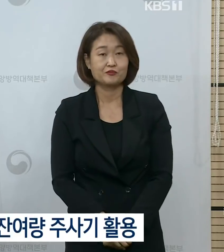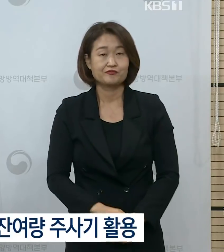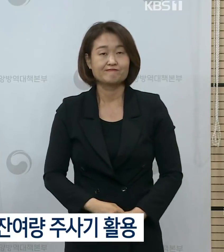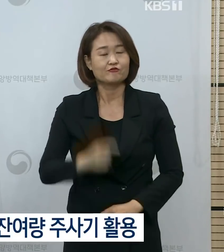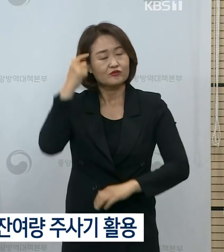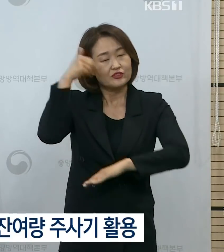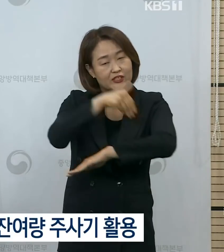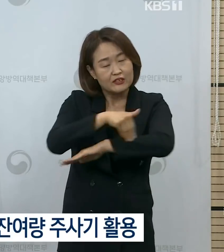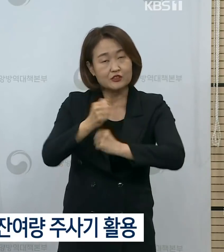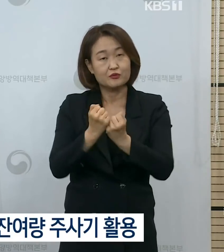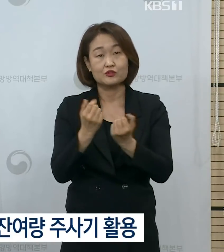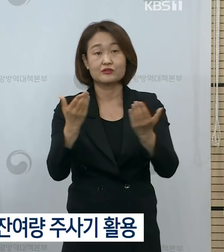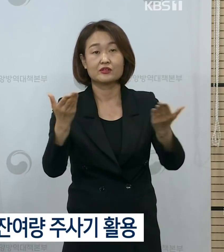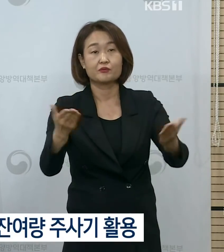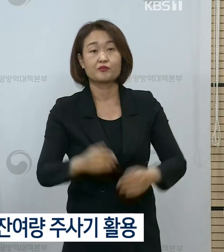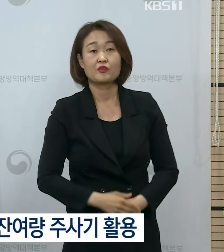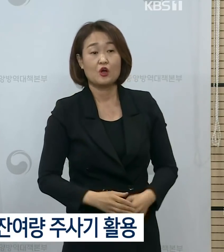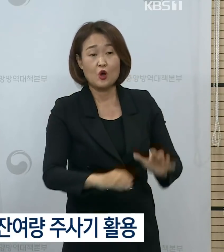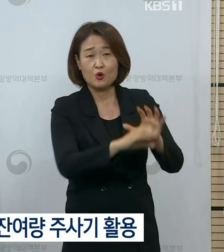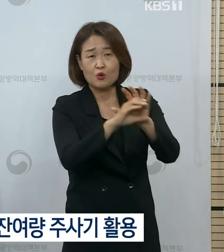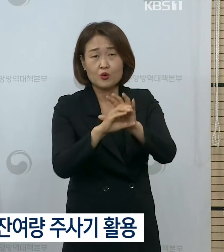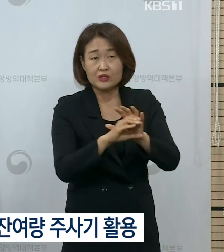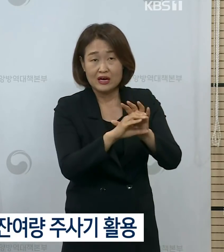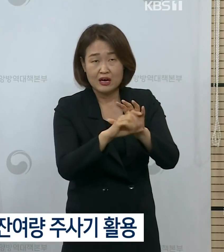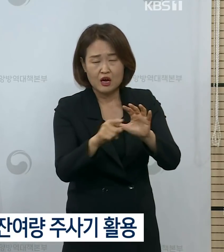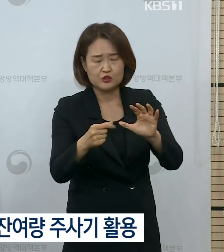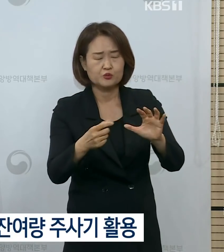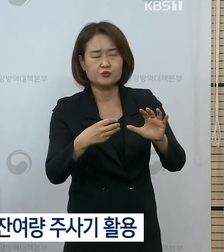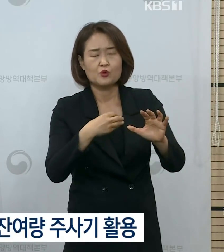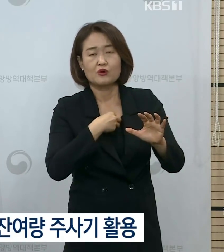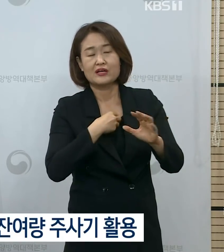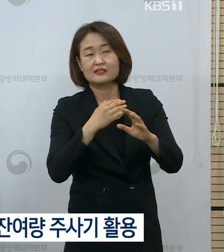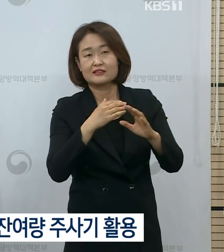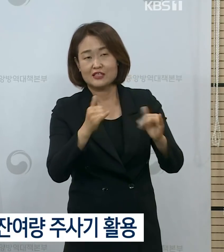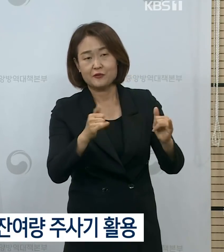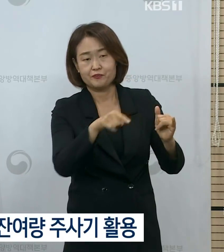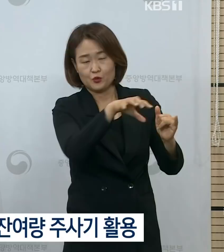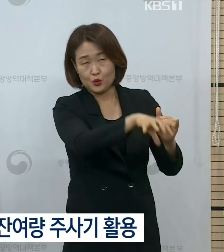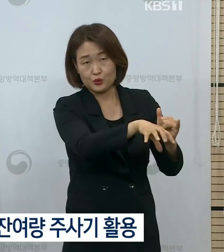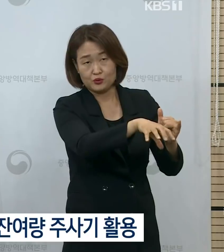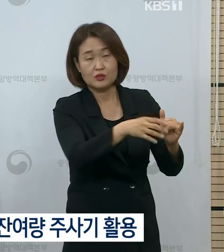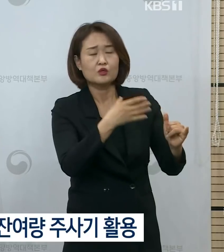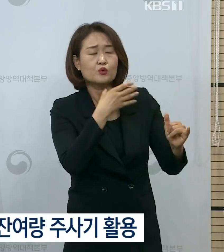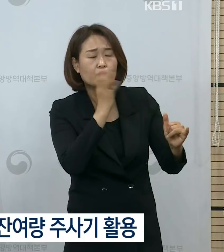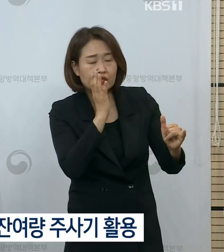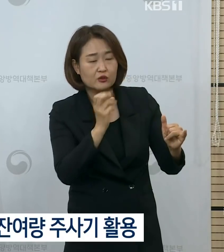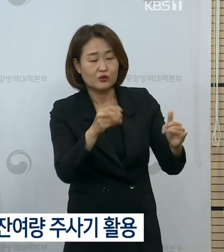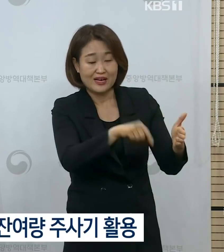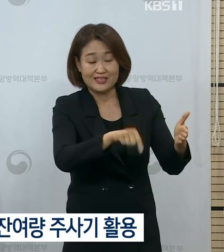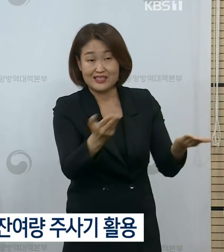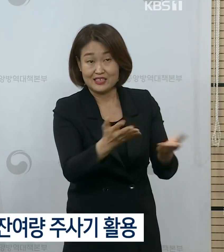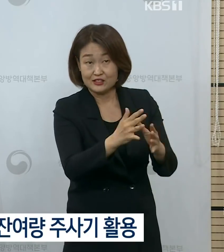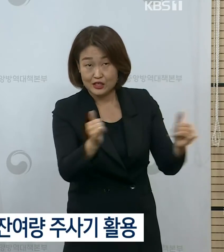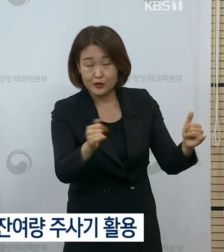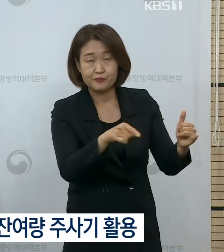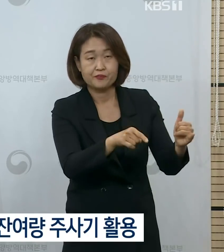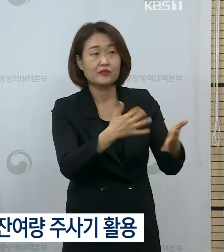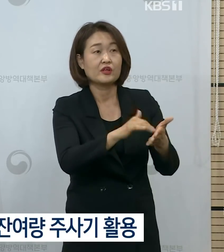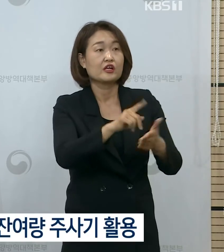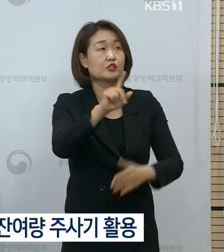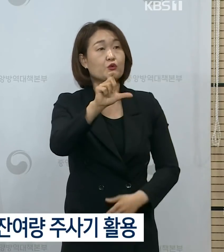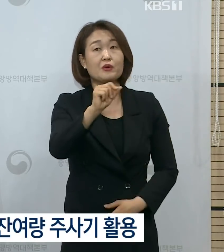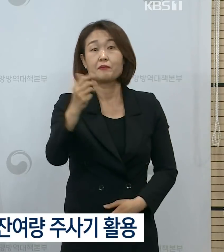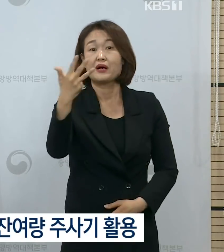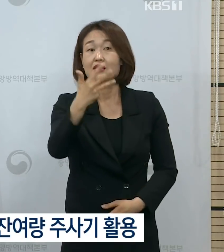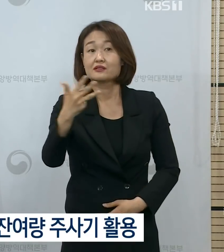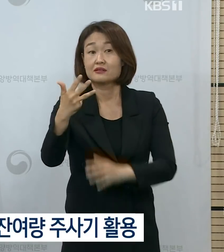말씀드리겠습니다. 먼저 코로나19 취약시설 입소자 및 종사자입니다. 노인시설 입소자, 종사자 약 15만